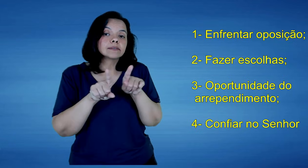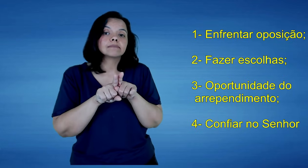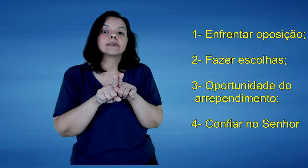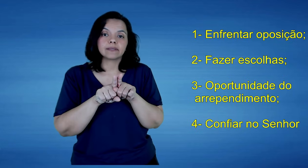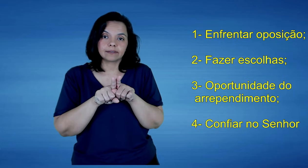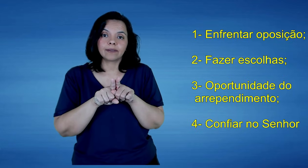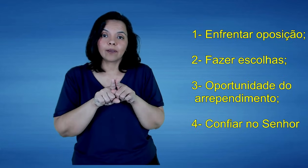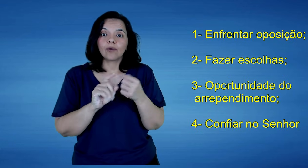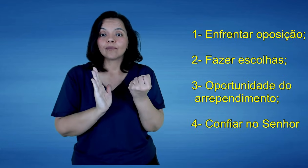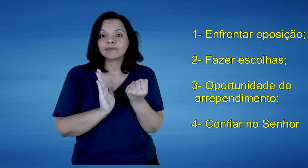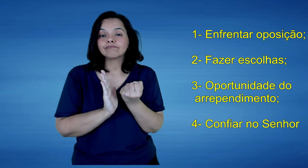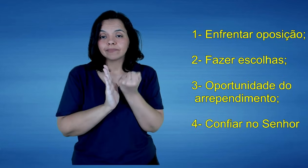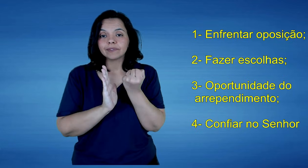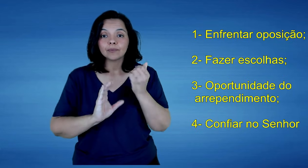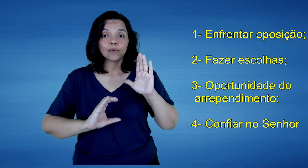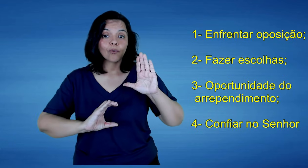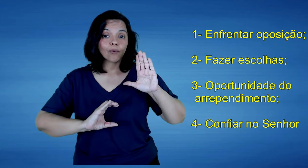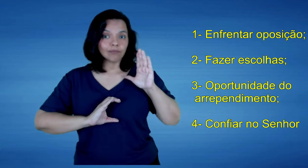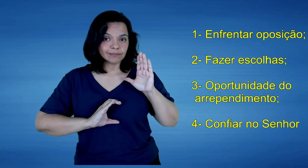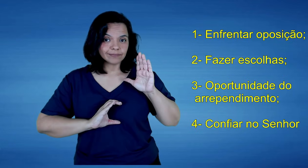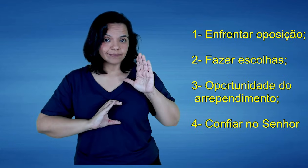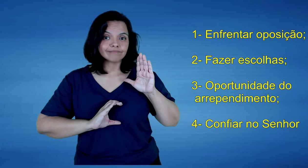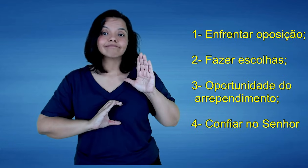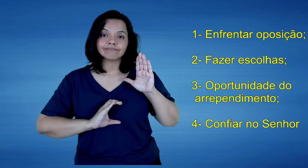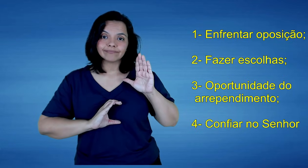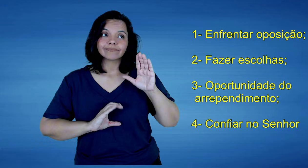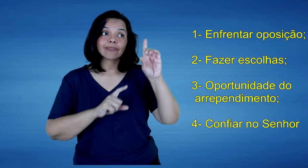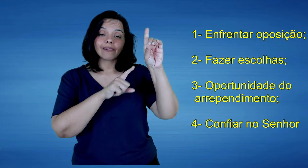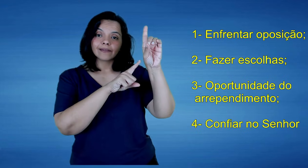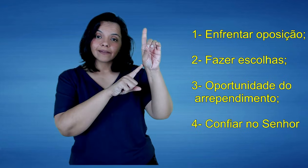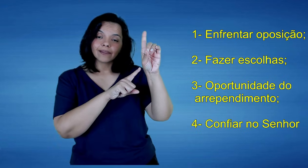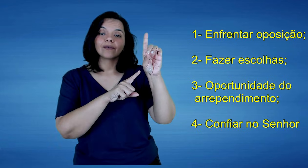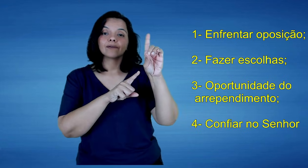Mas também, aquela roupa era um símbolo do convênio.